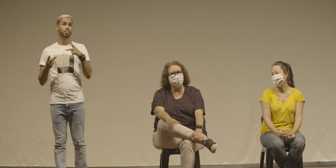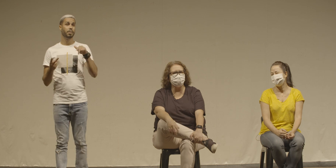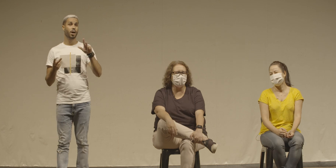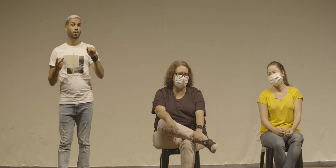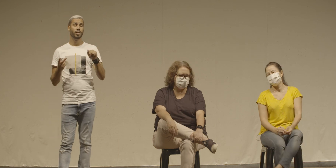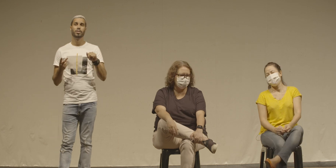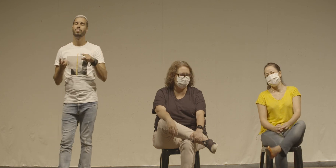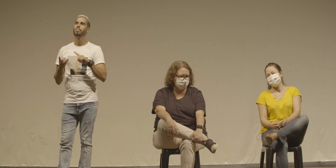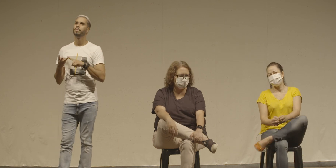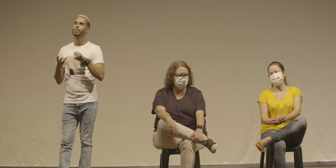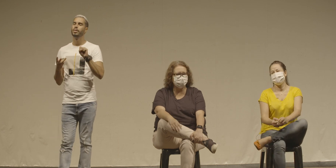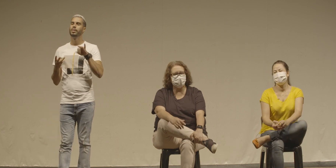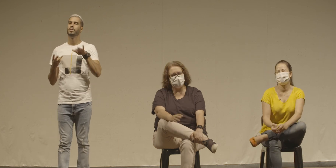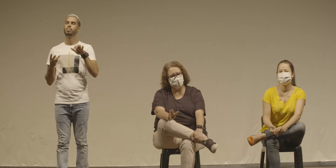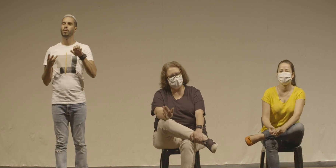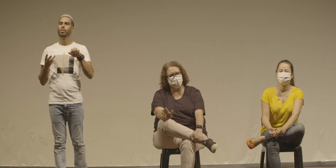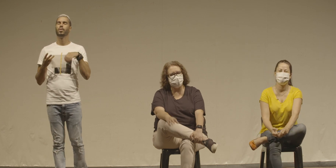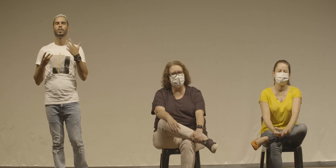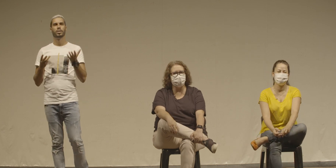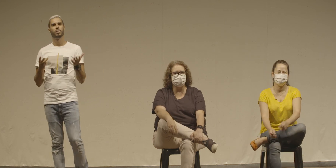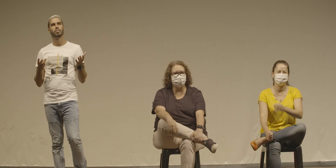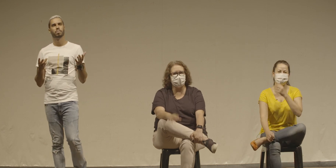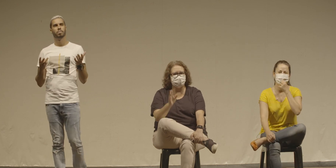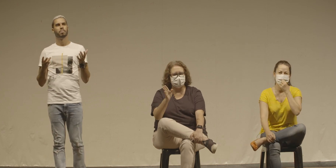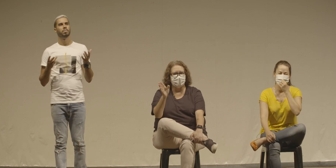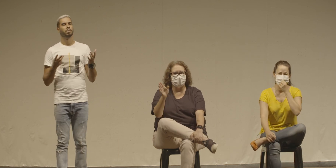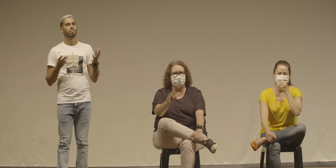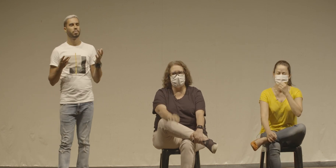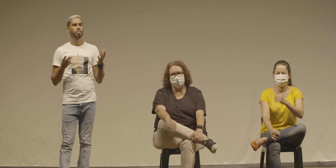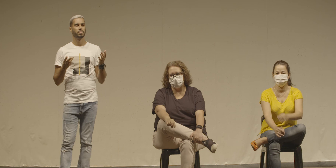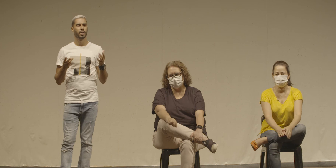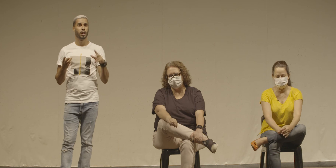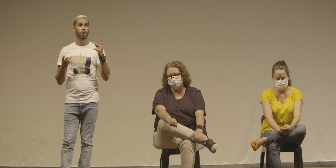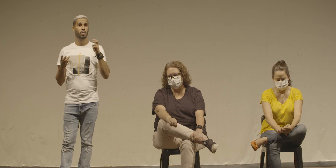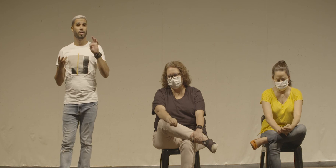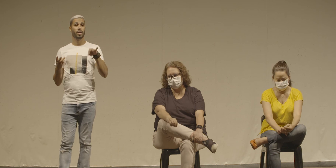a Hortência tem uma agenda mais complexa, né? Ela é uma mulher mais